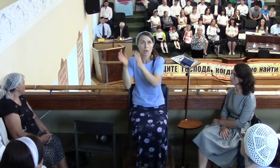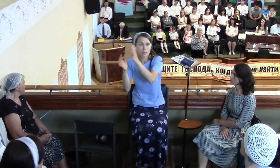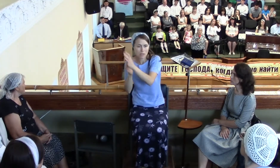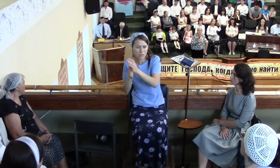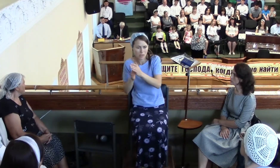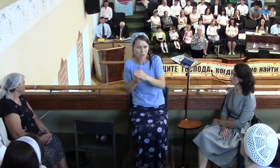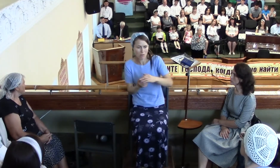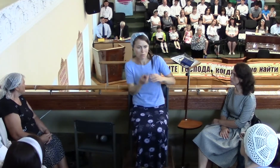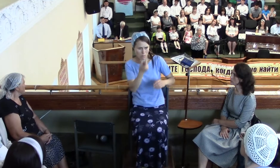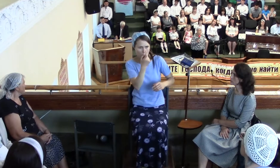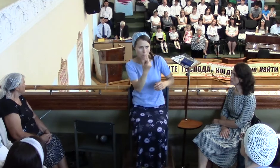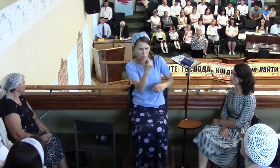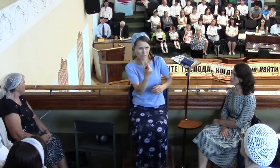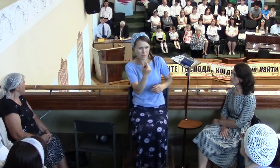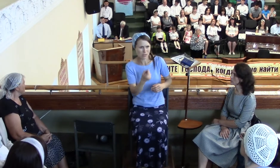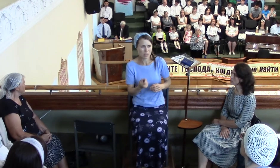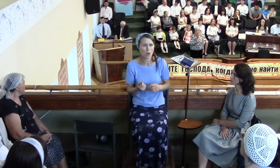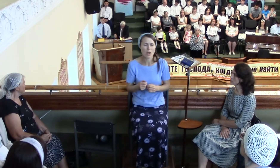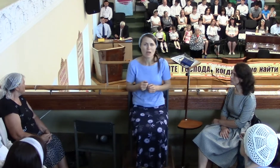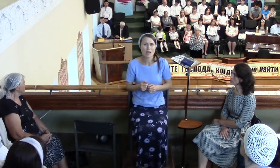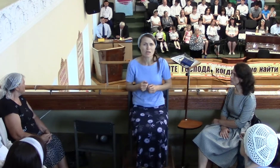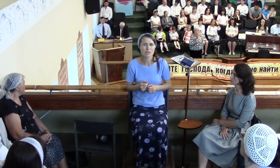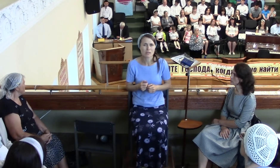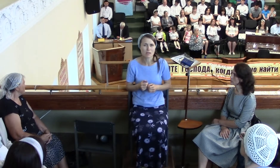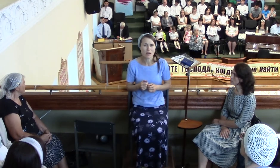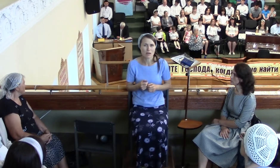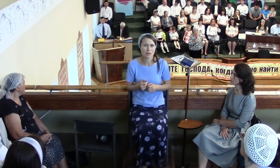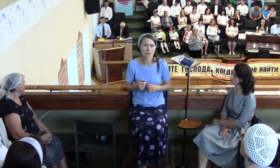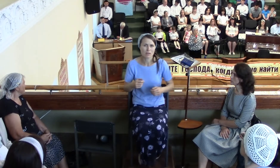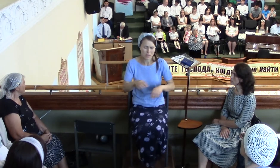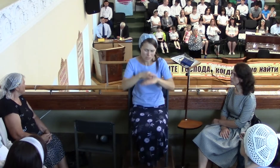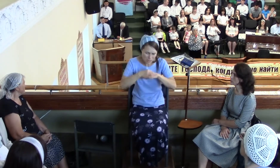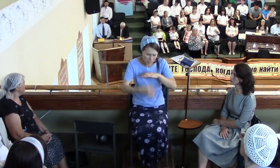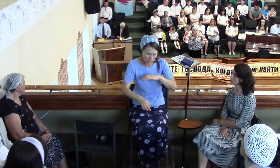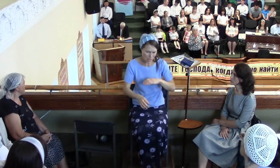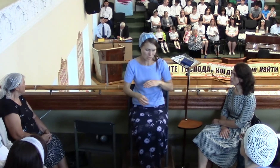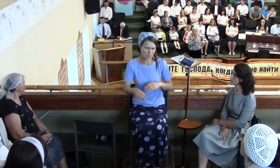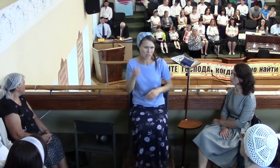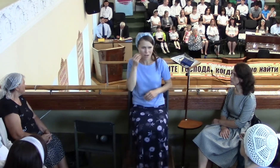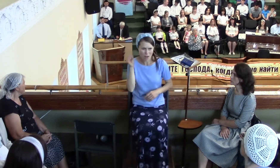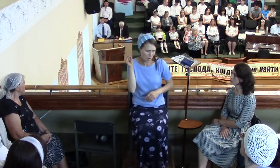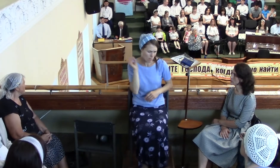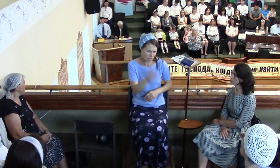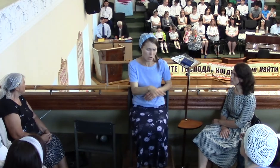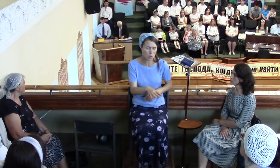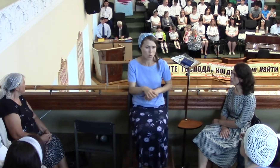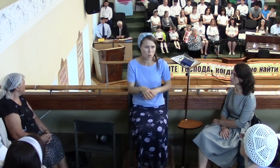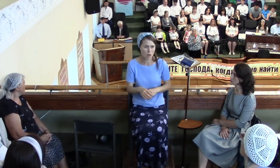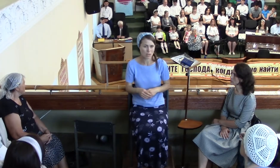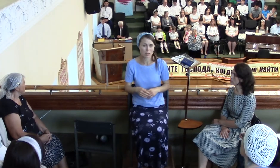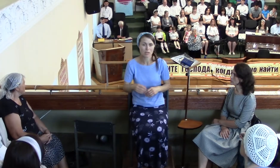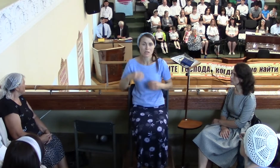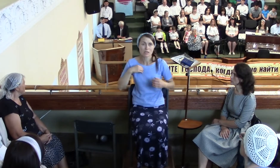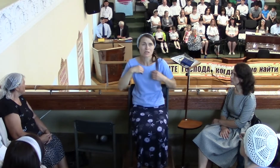из раней, поруган, скорбит он душою о тех, кто его ко